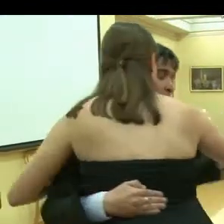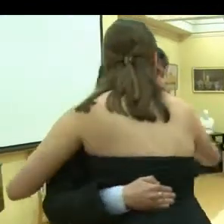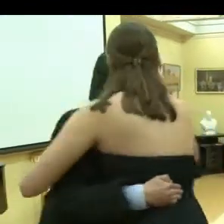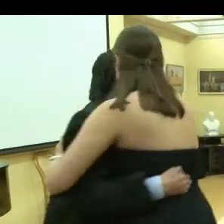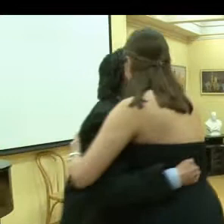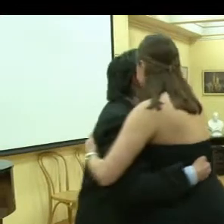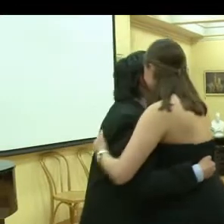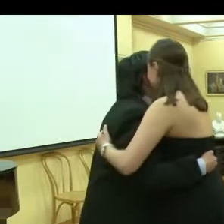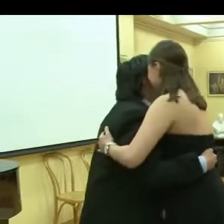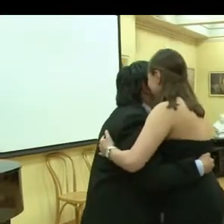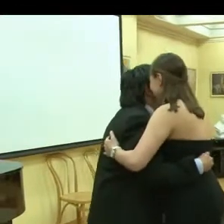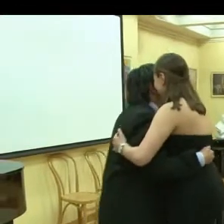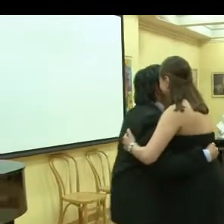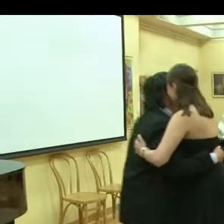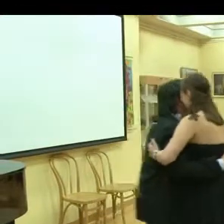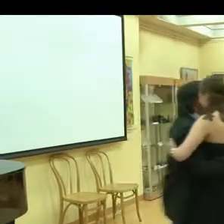błyskotów. Jakby zamiatała lekko do głowy.